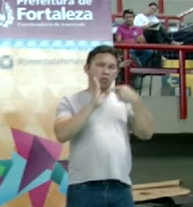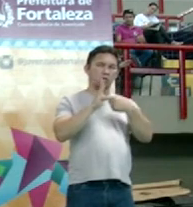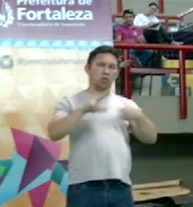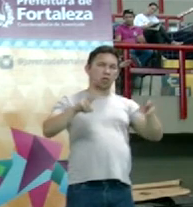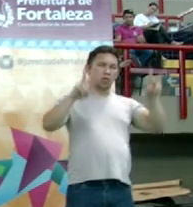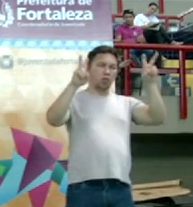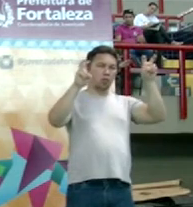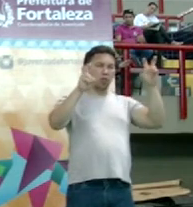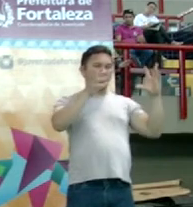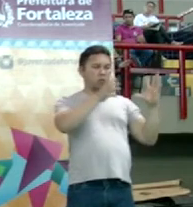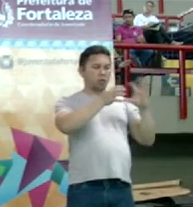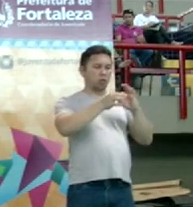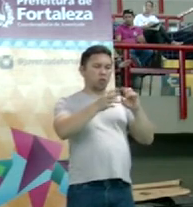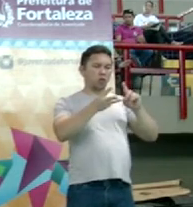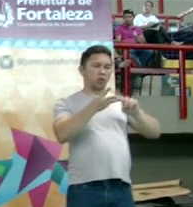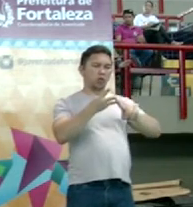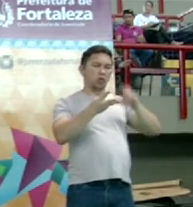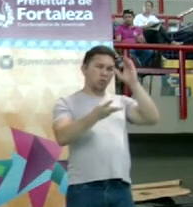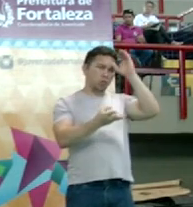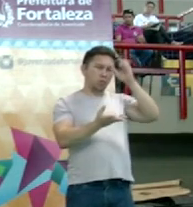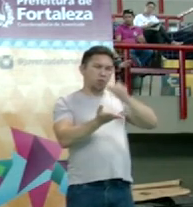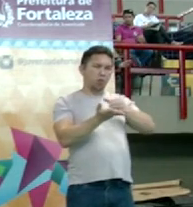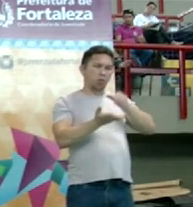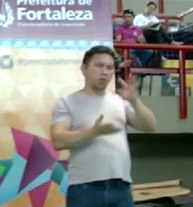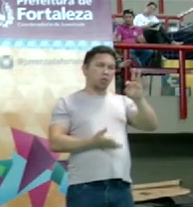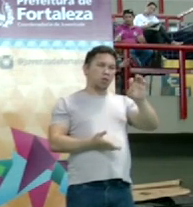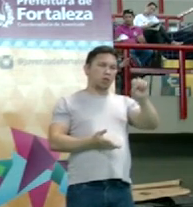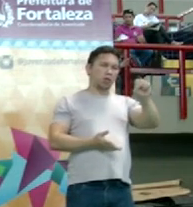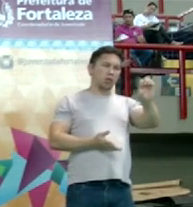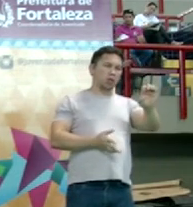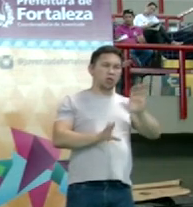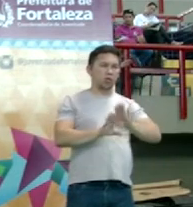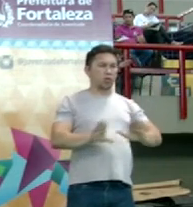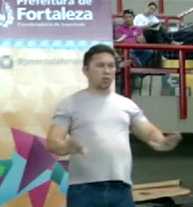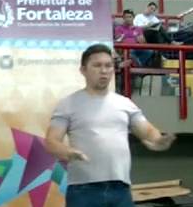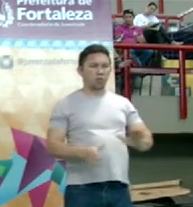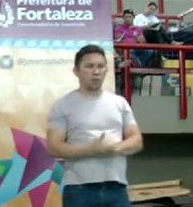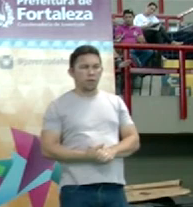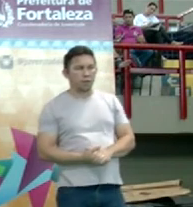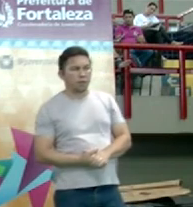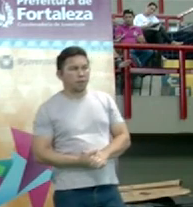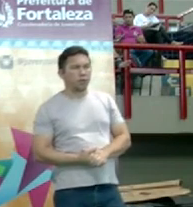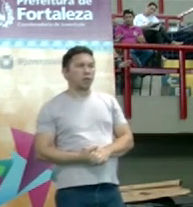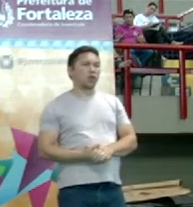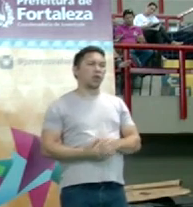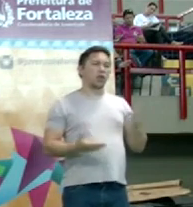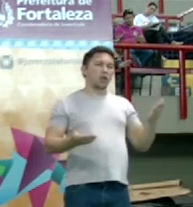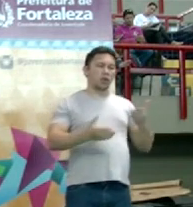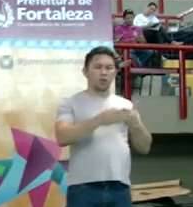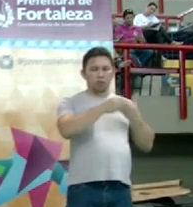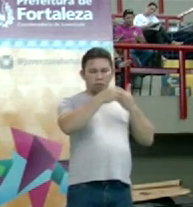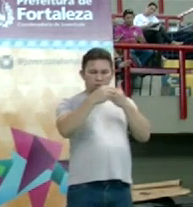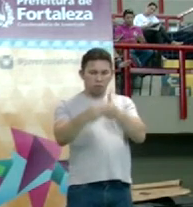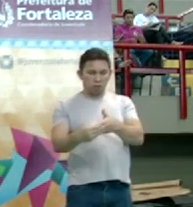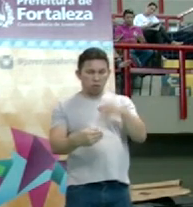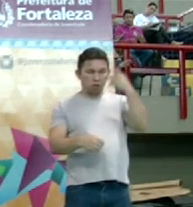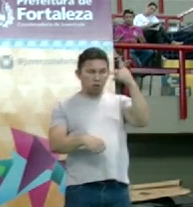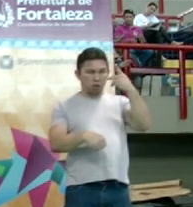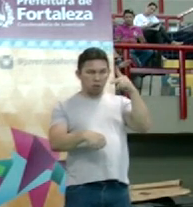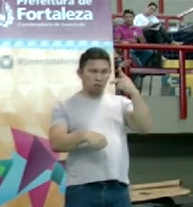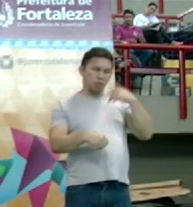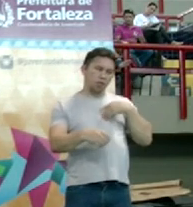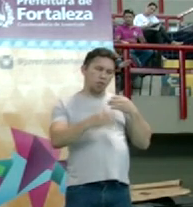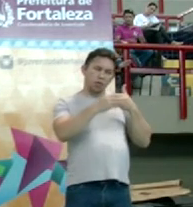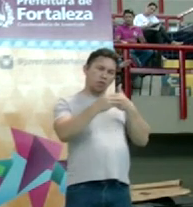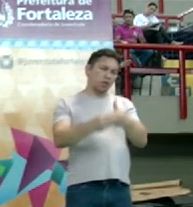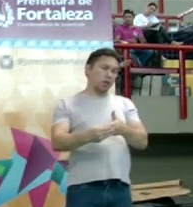tema, conector, tese. Só por isso, tá? Vocês vão levar para casa, para finalizar a aula, o tema